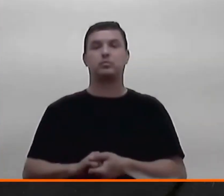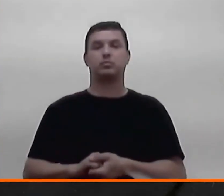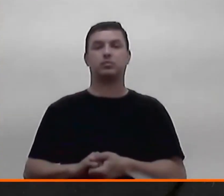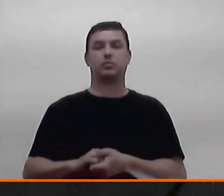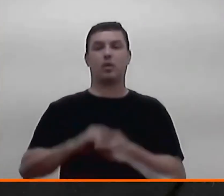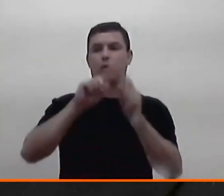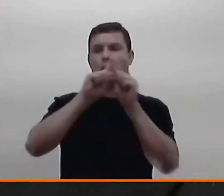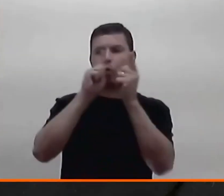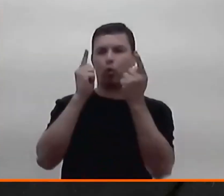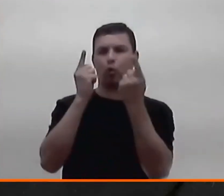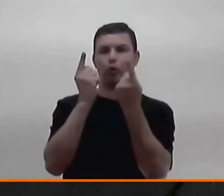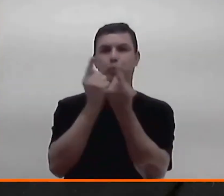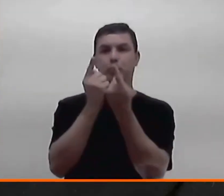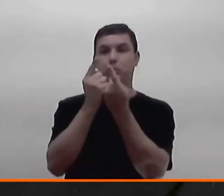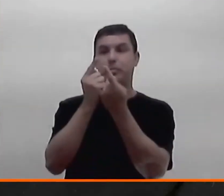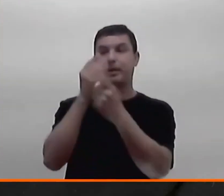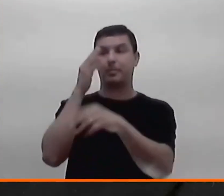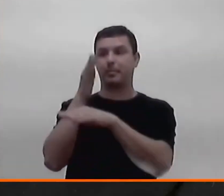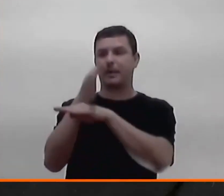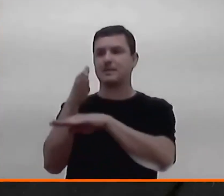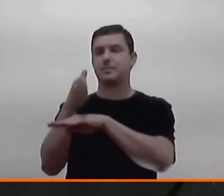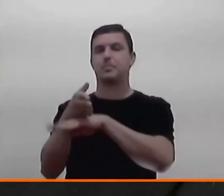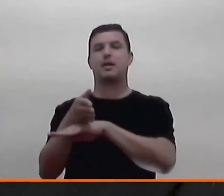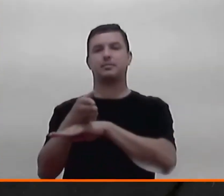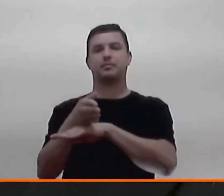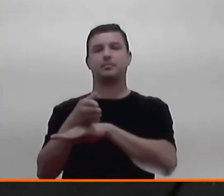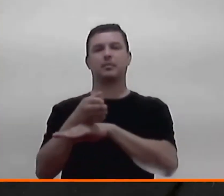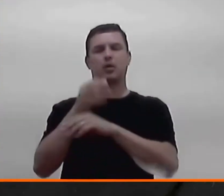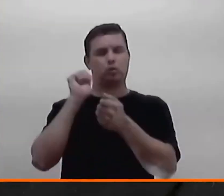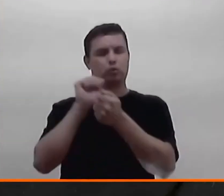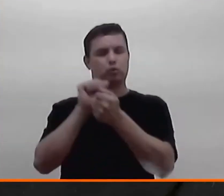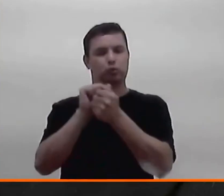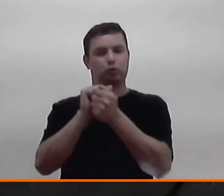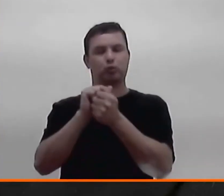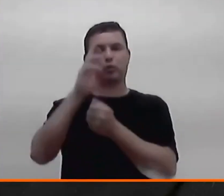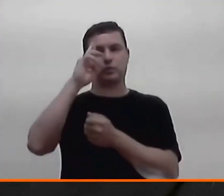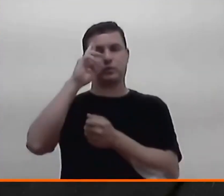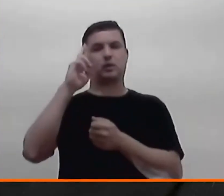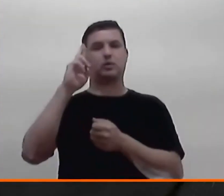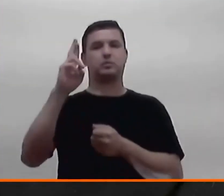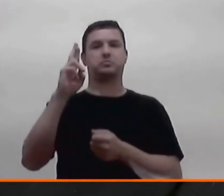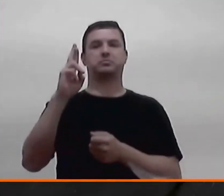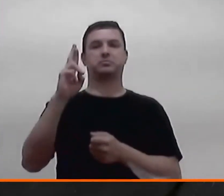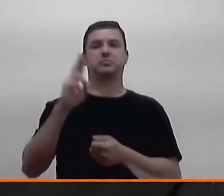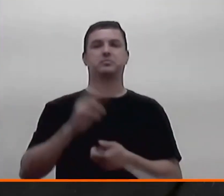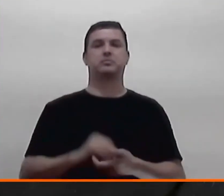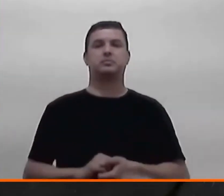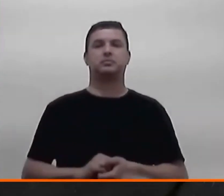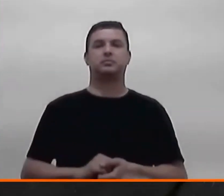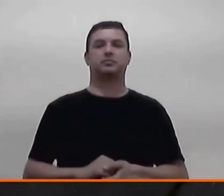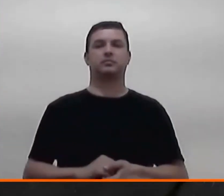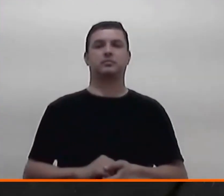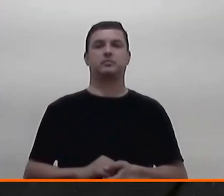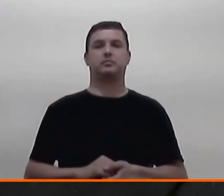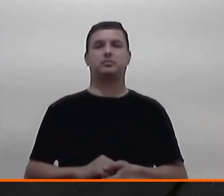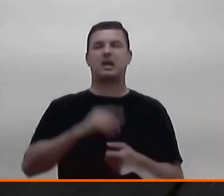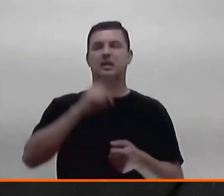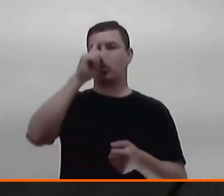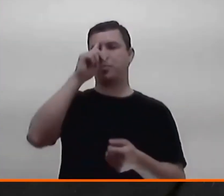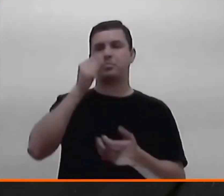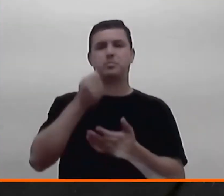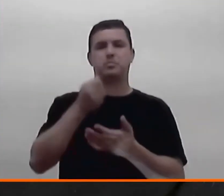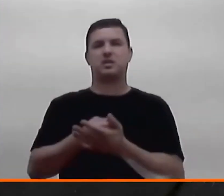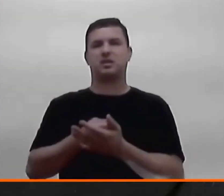mais forte? O cetro do seu poder, dizendo: domina